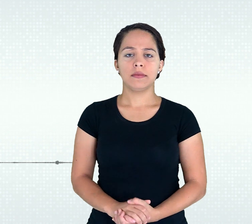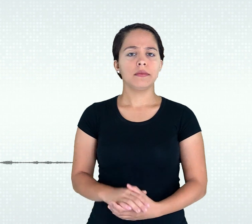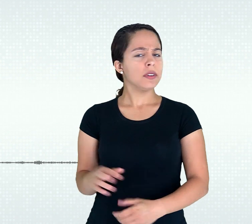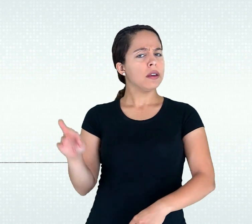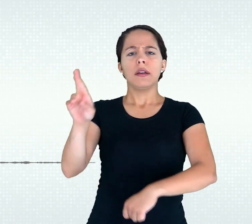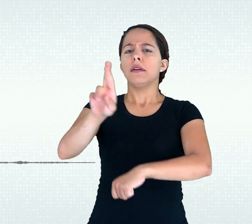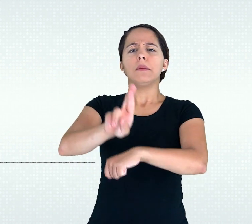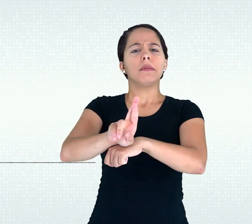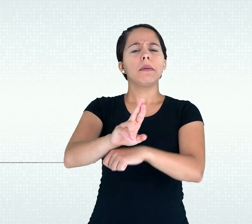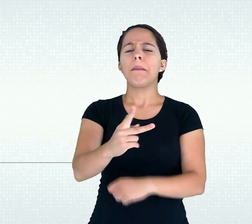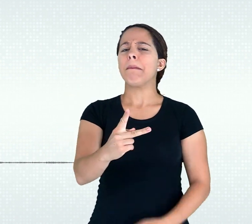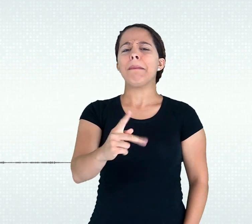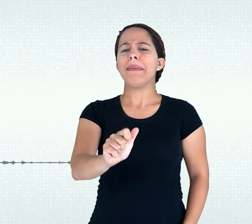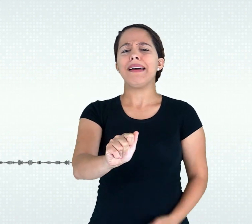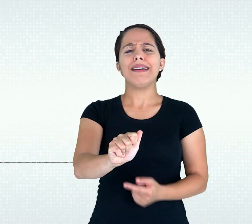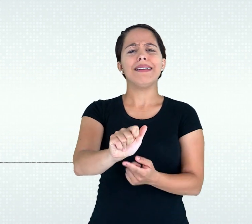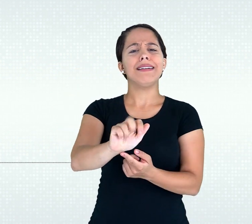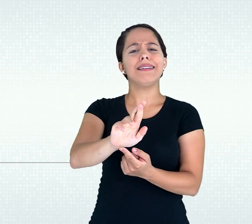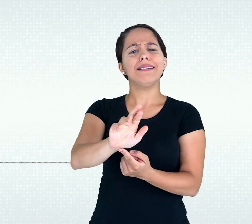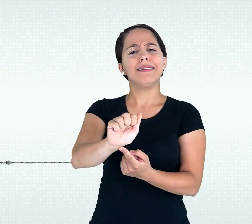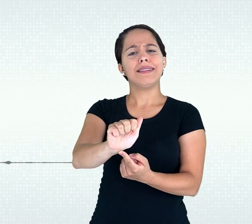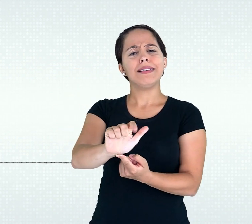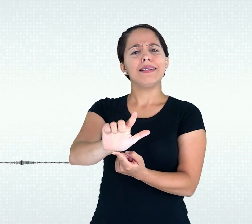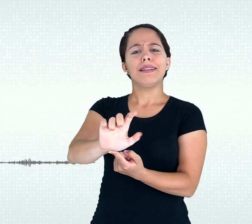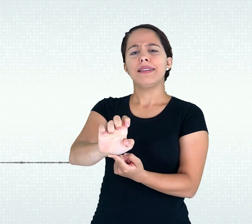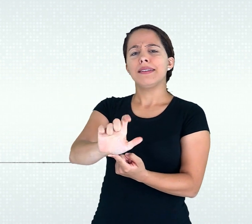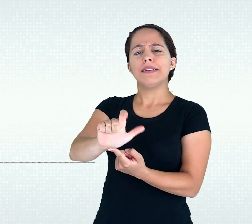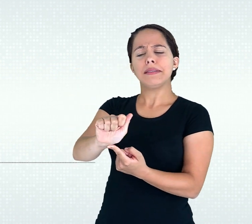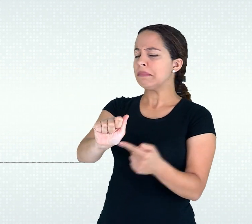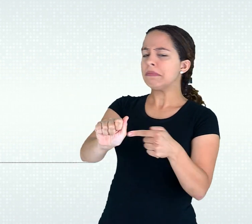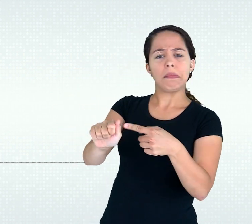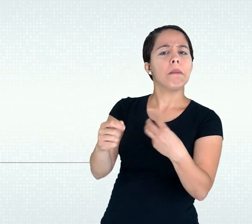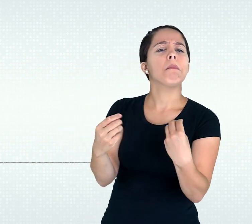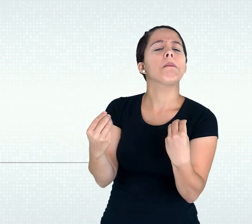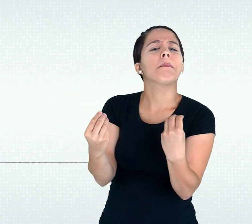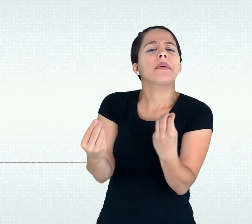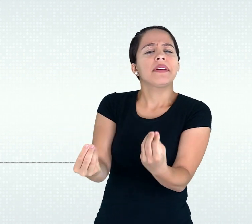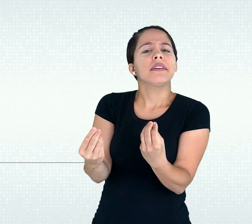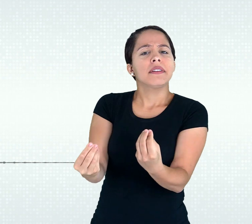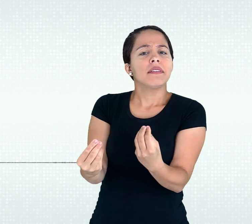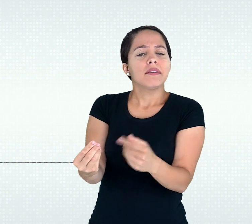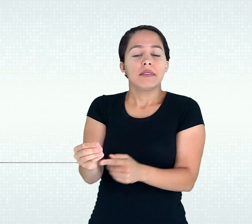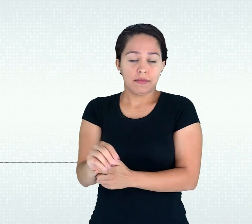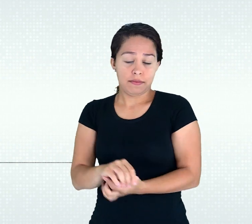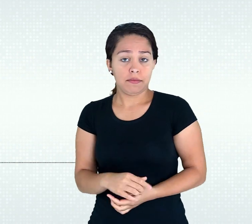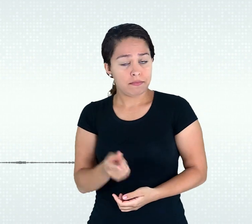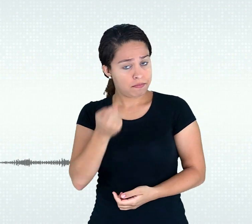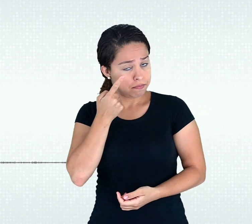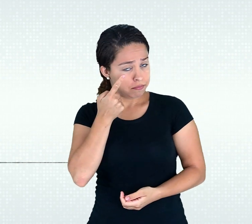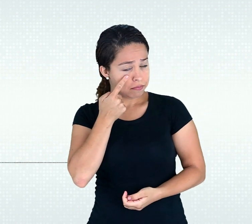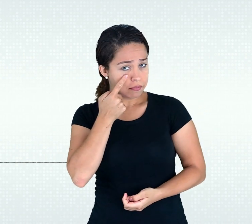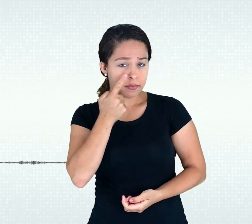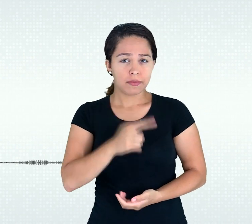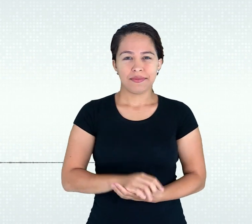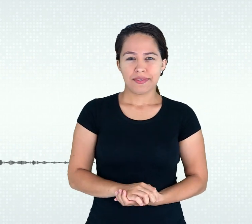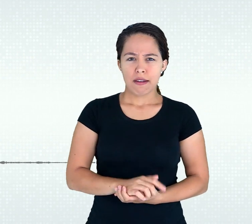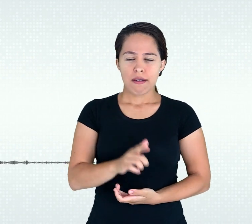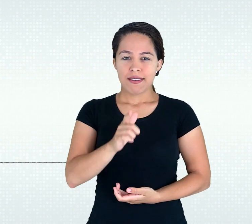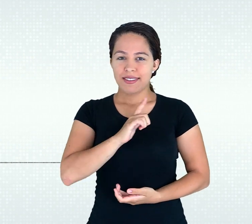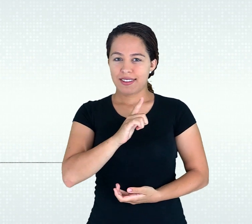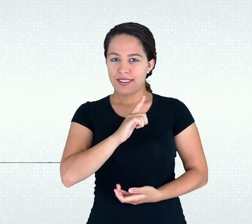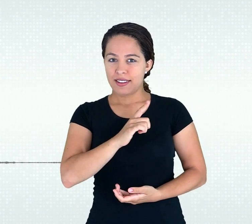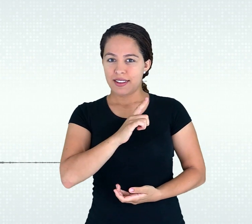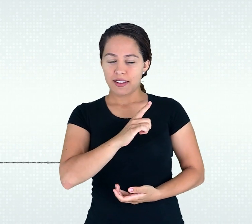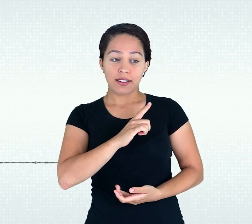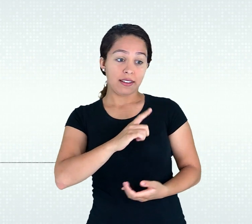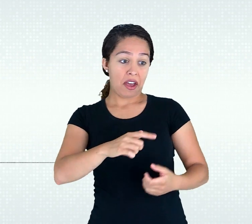ea recuperação paralela para que serve ora considerando o conceito de